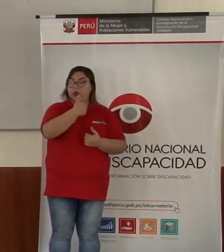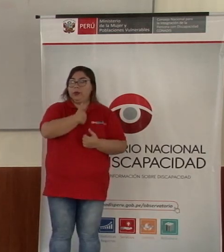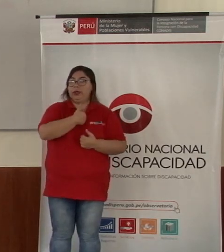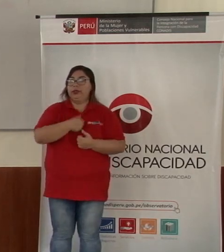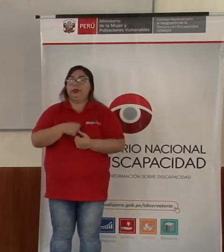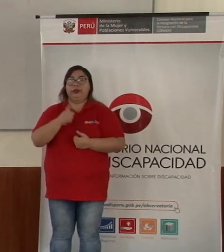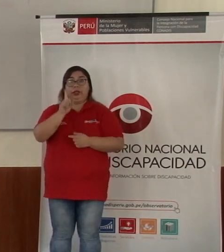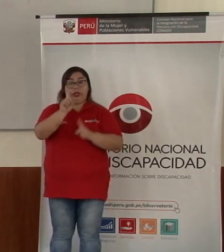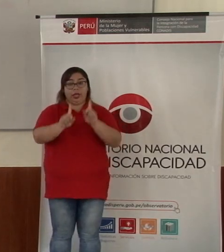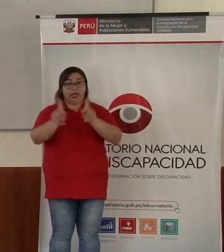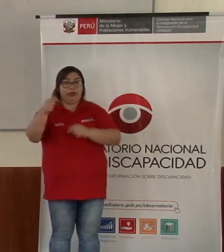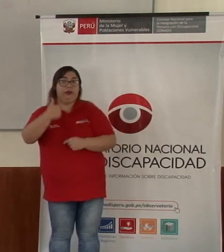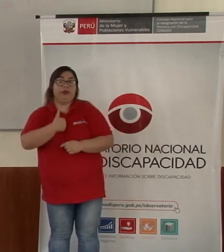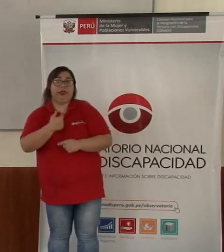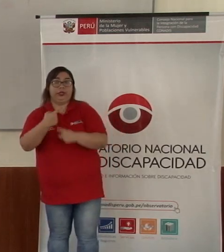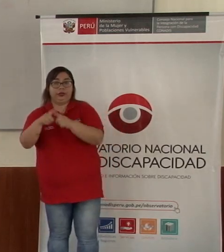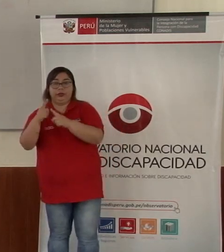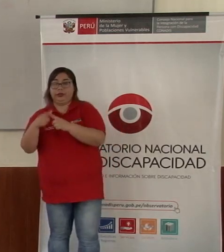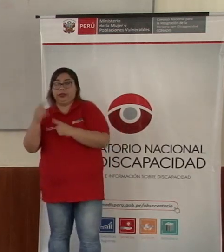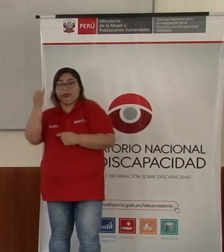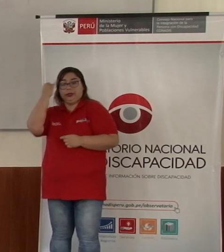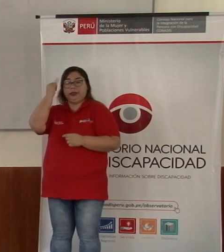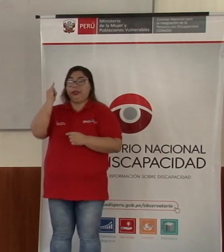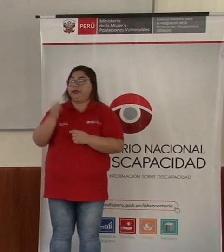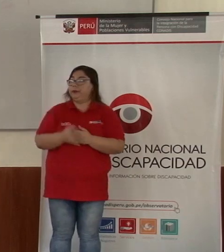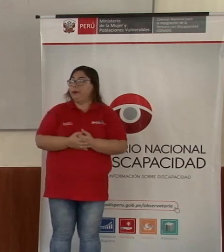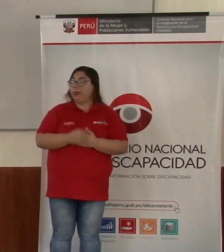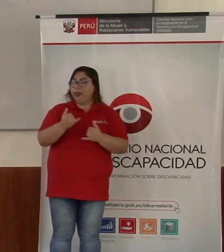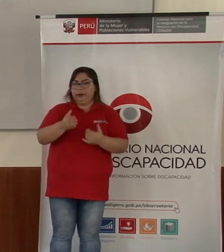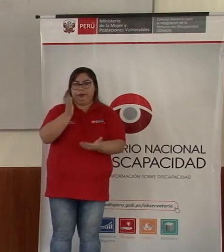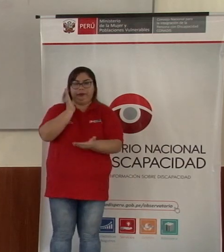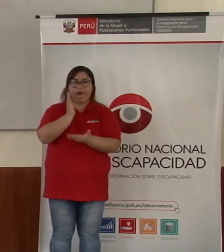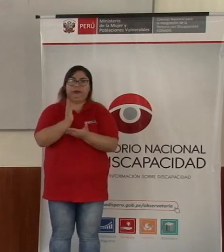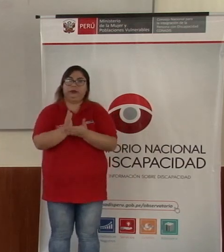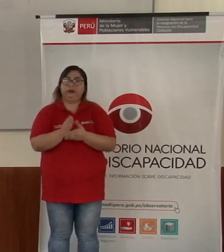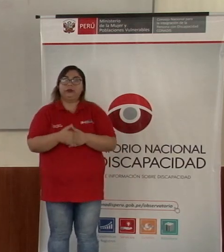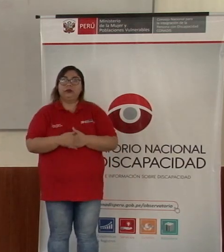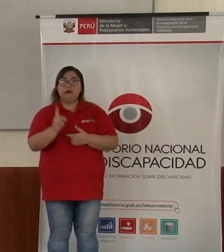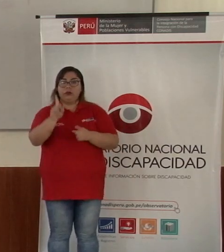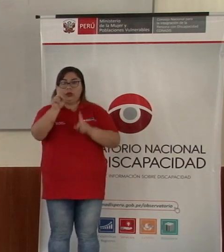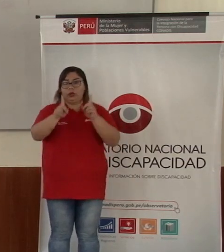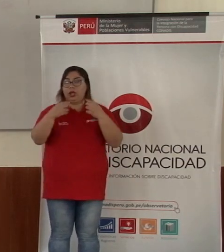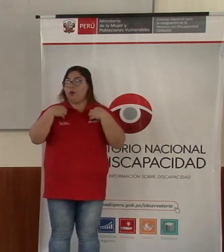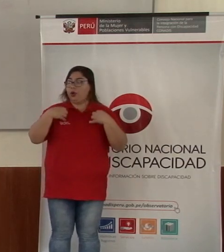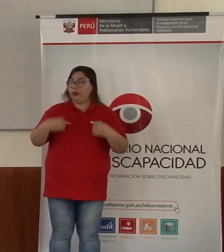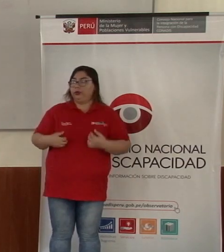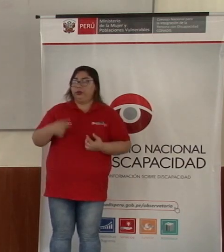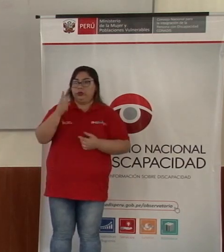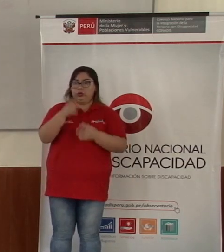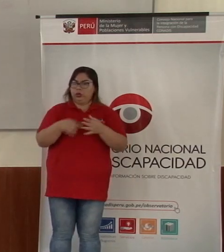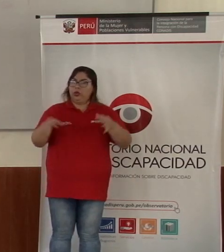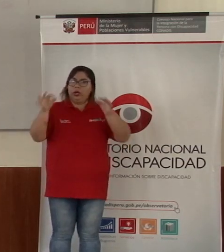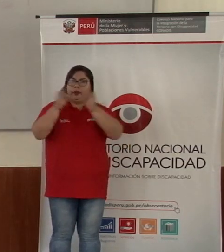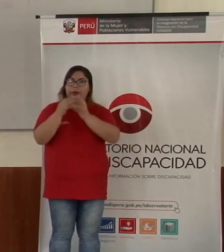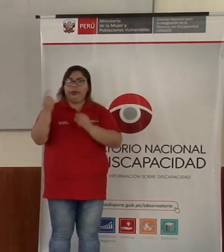y cada una tiene sus matices. Y la verdad que es bastante complejo. Hay abogados que se especializan solamente en